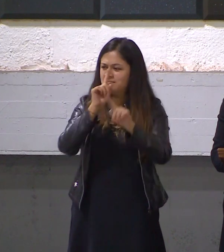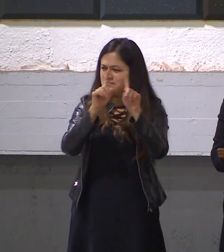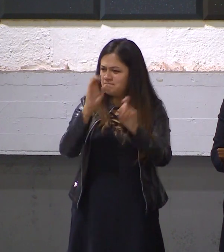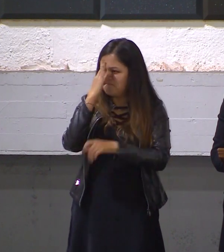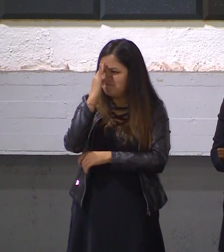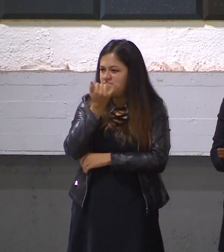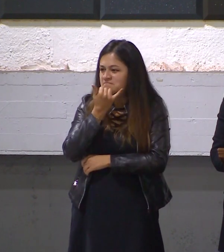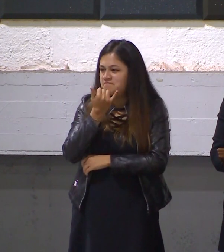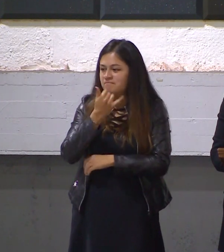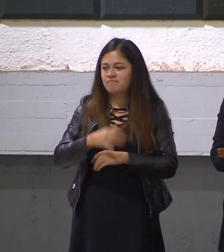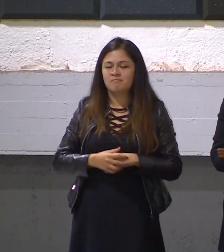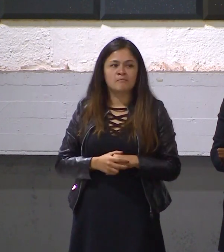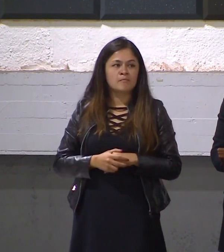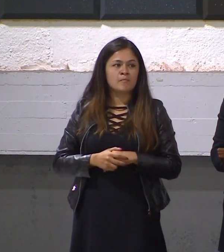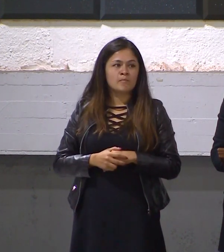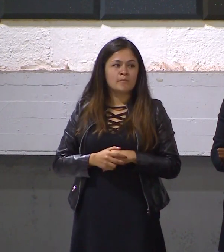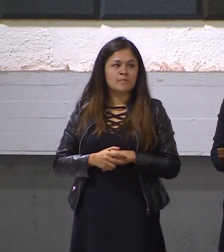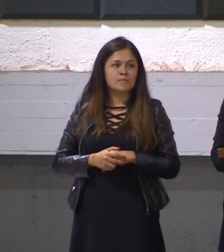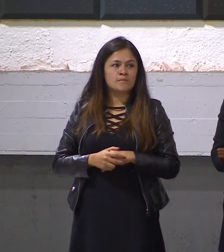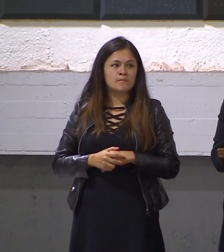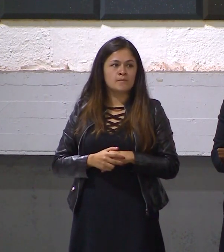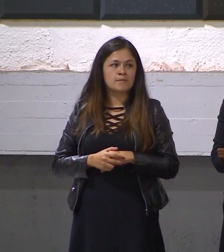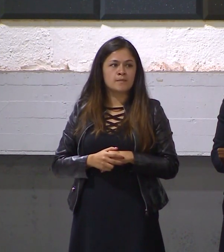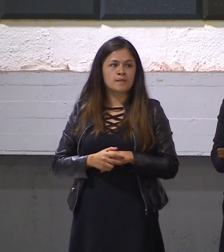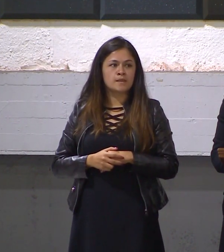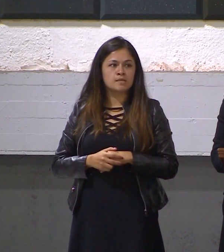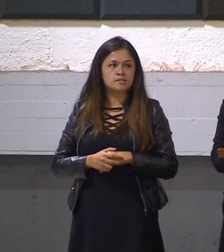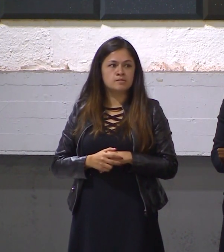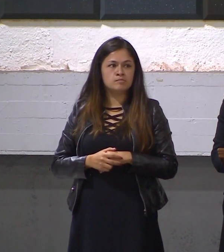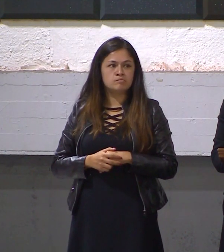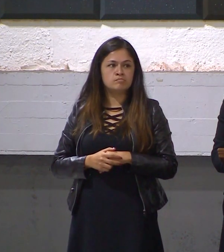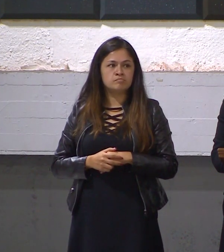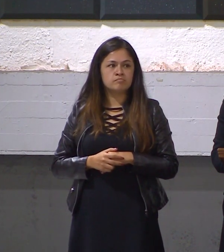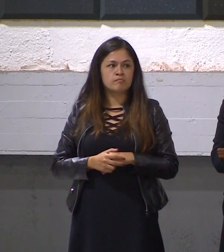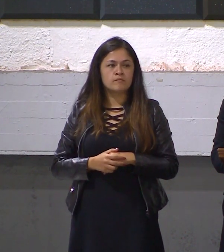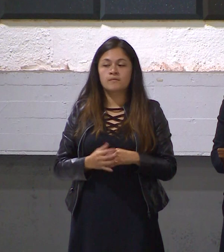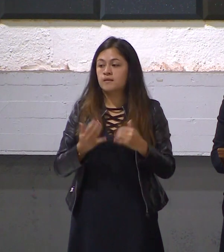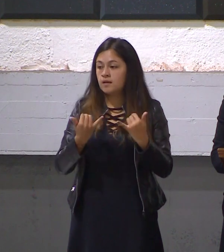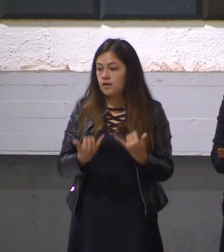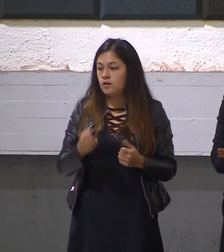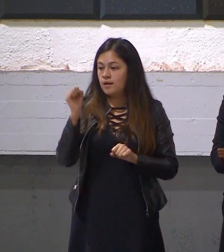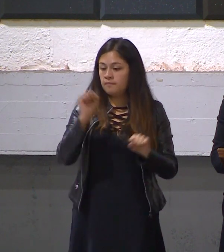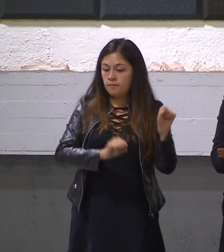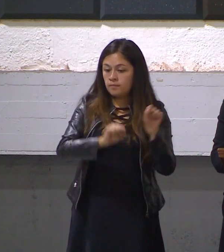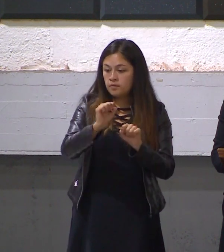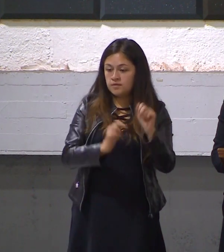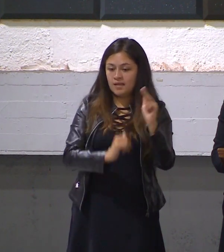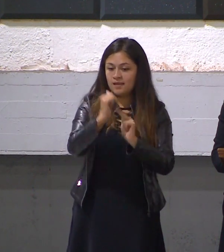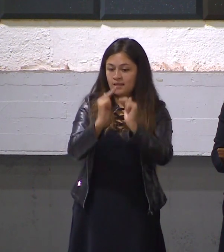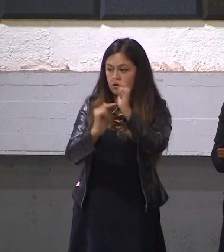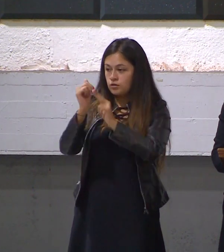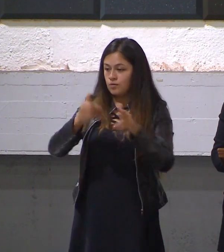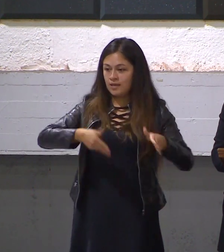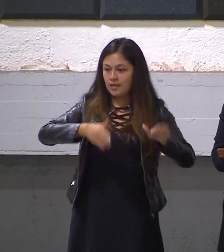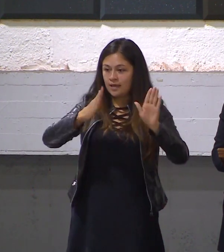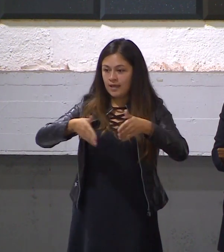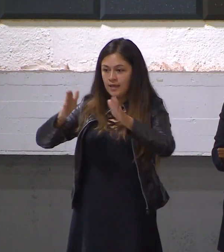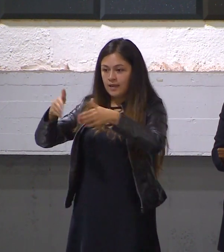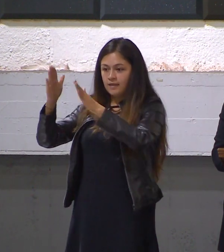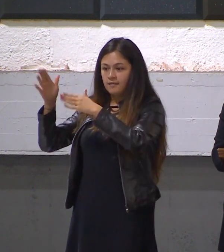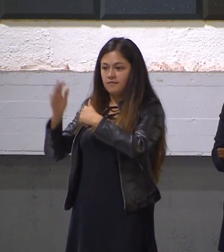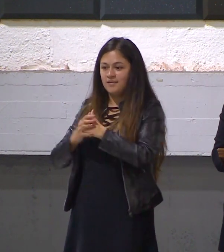en este momento la posibilidad de la construcción está más cerca